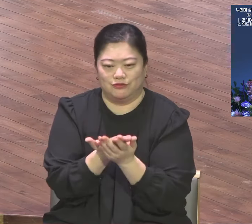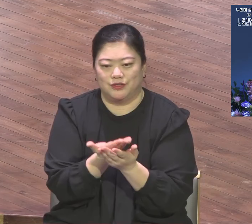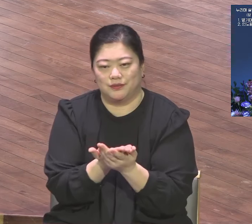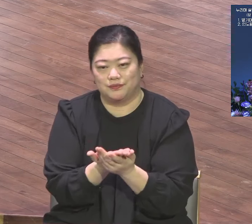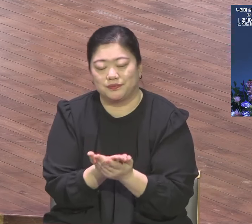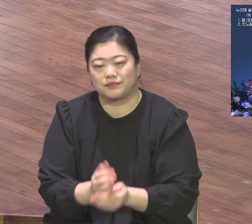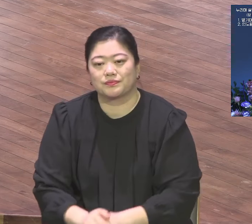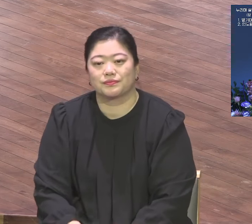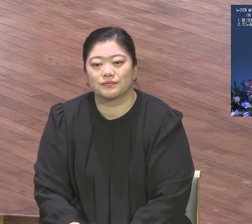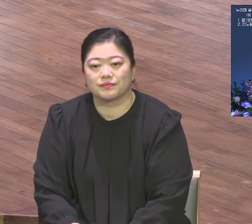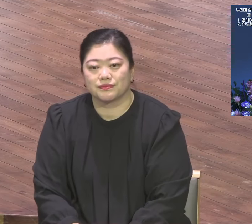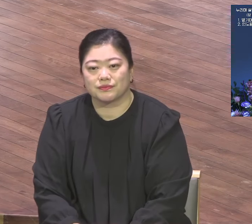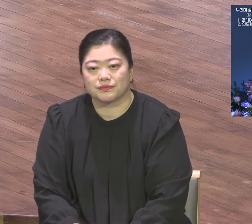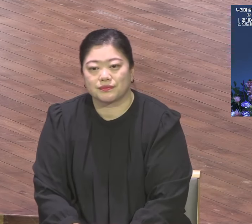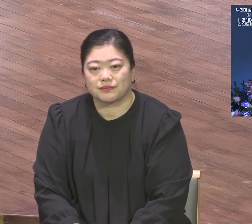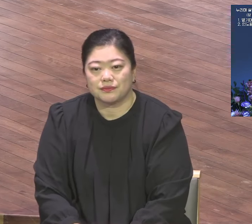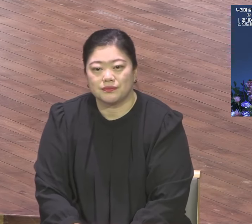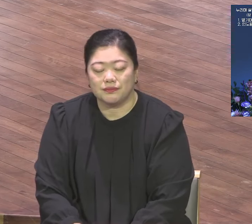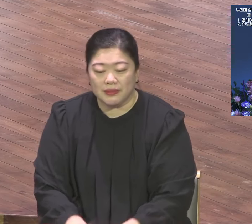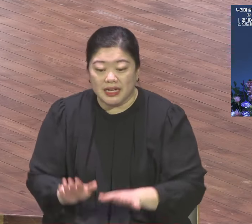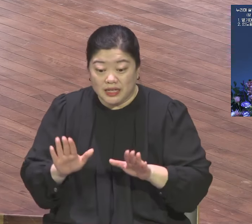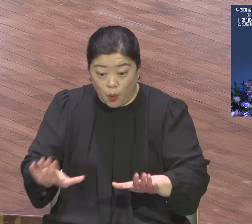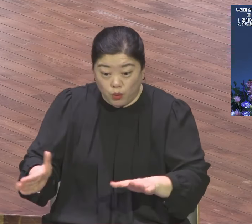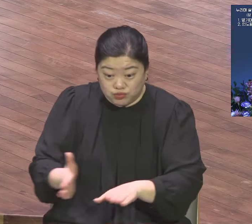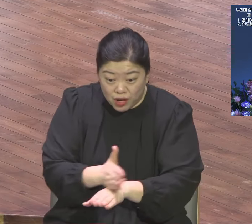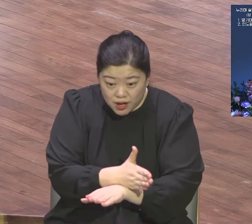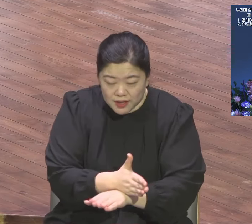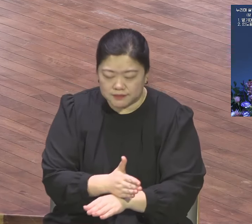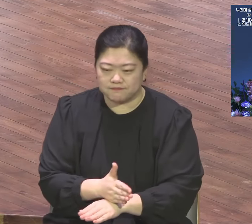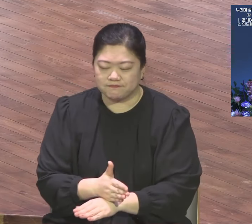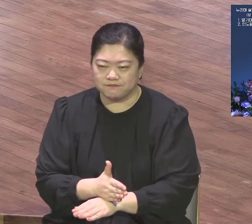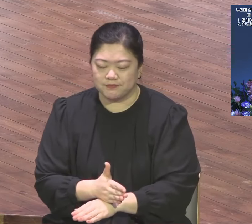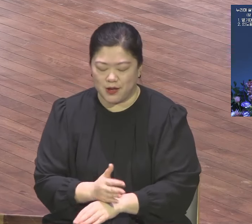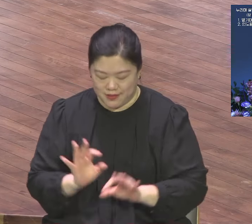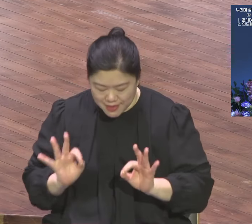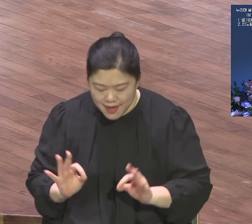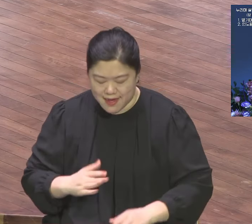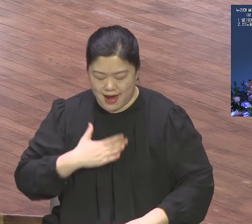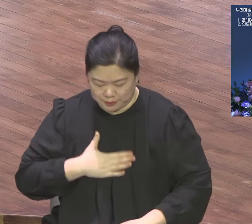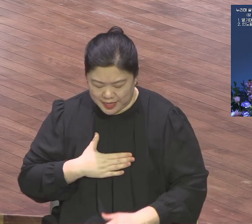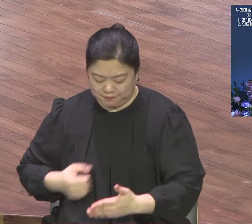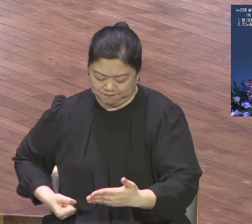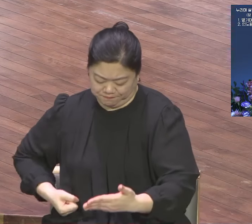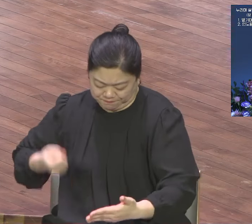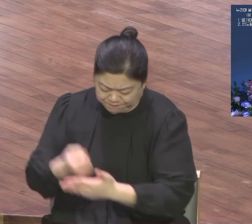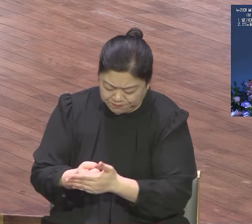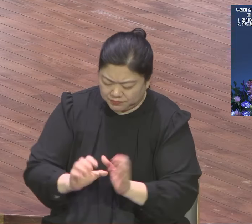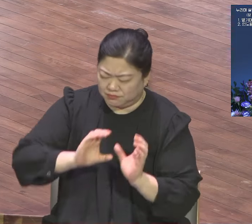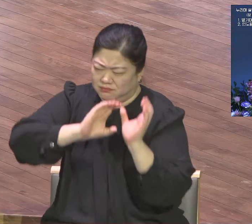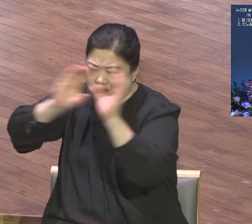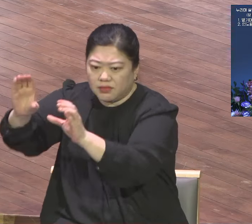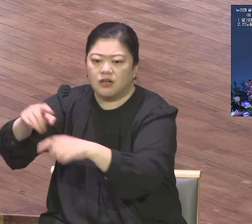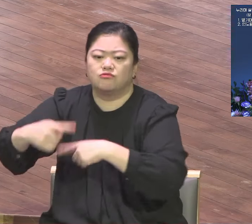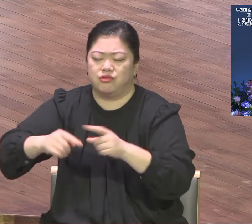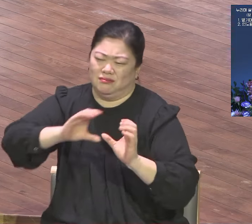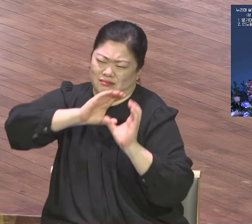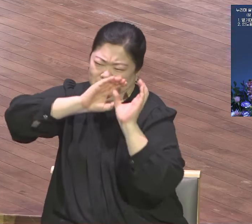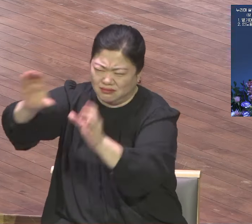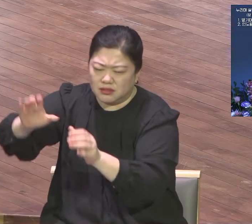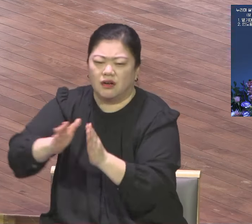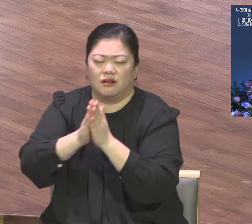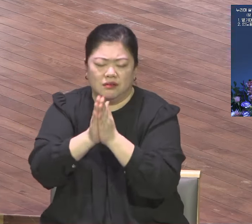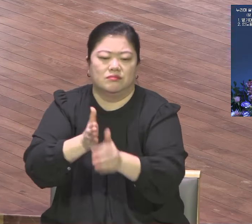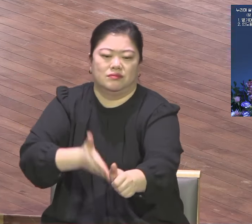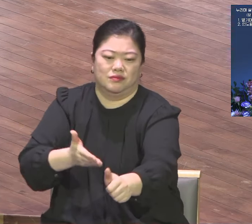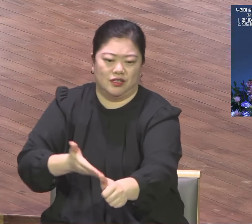이제 맡기며 사는 지혜를 결단력을 허락하여 주옵소서. 하나님의 절대주권 믿고 인도함 받는